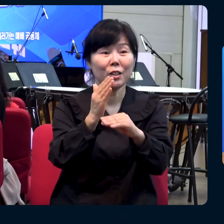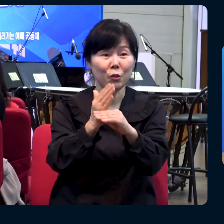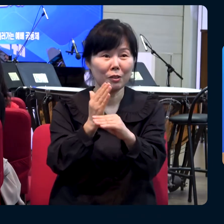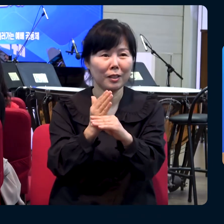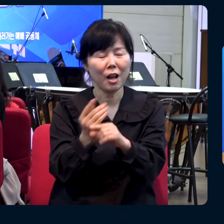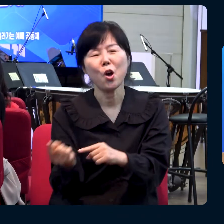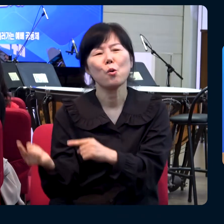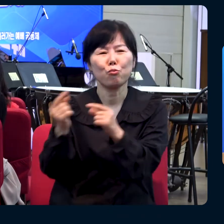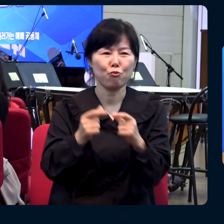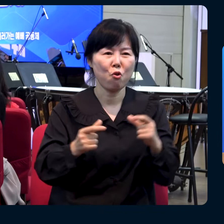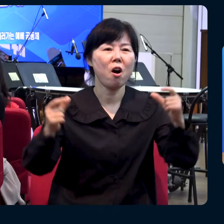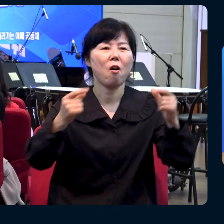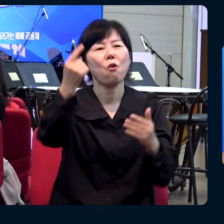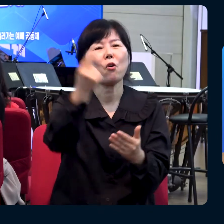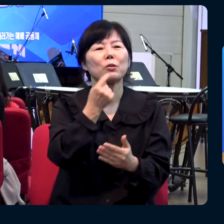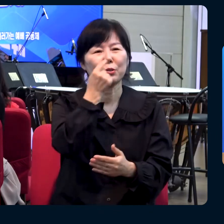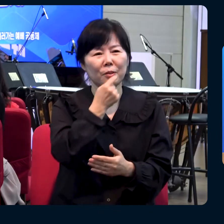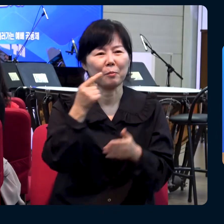부흥이 이미 온 줄로 믿습니다.